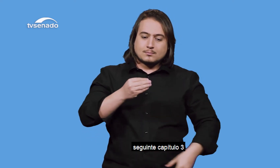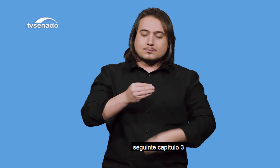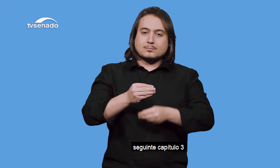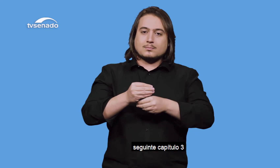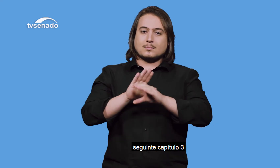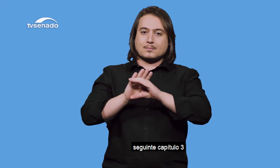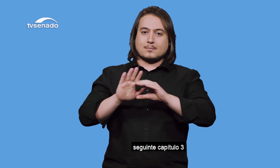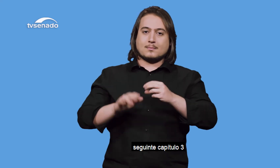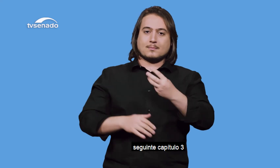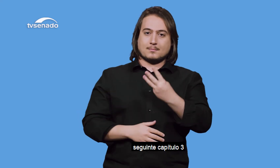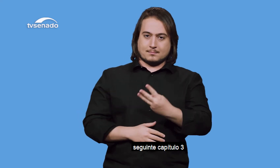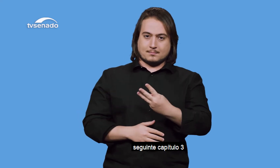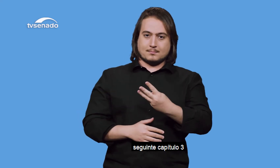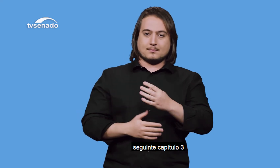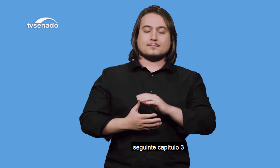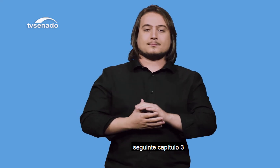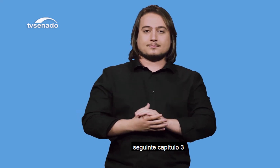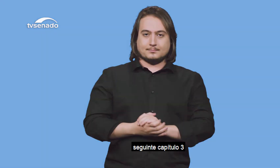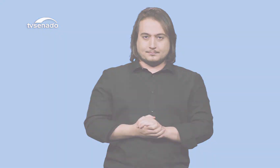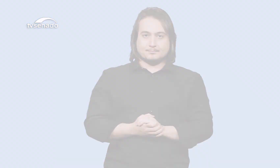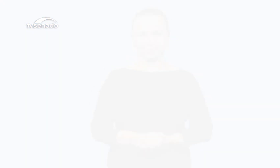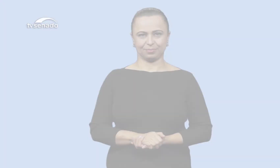capítulo 3